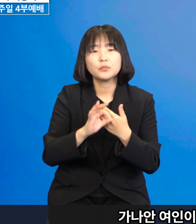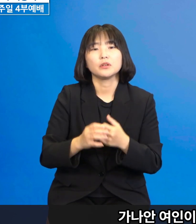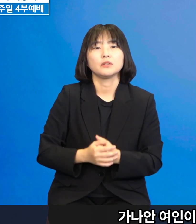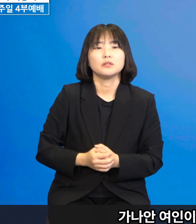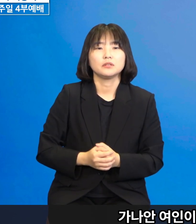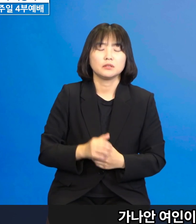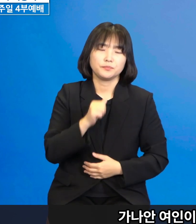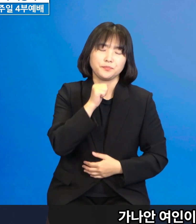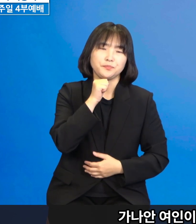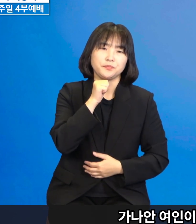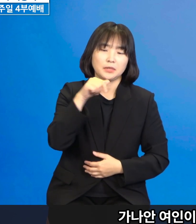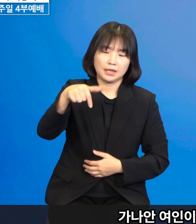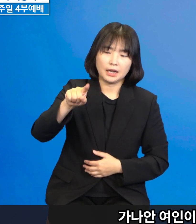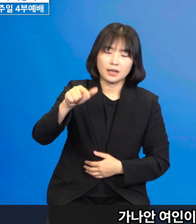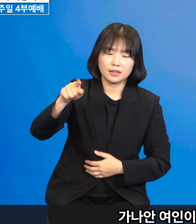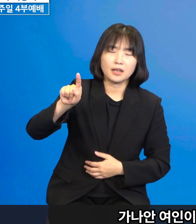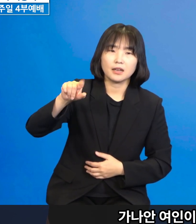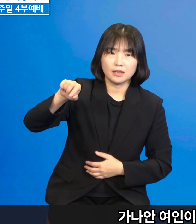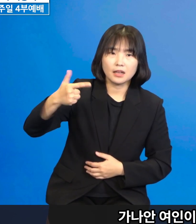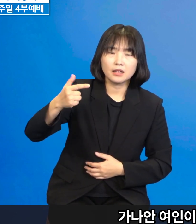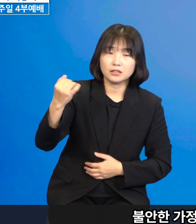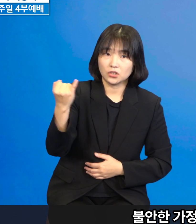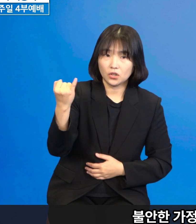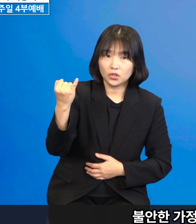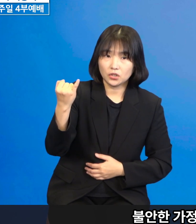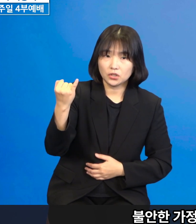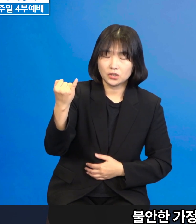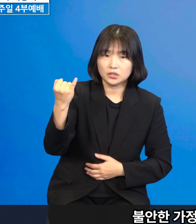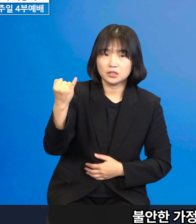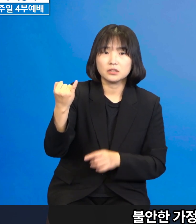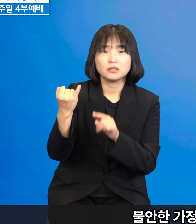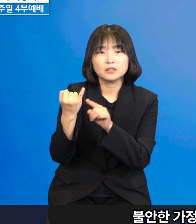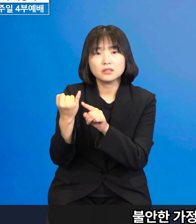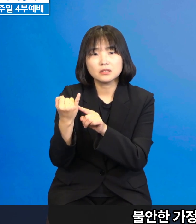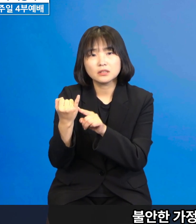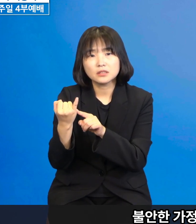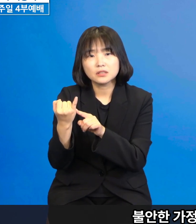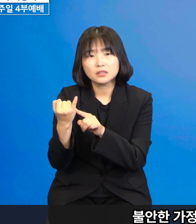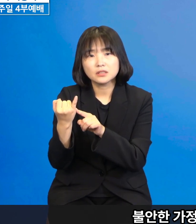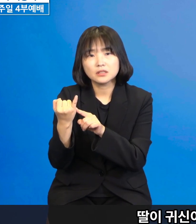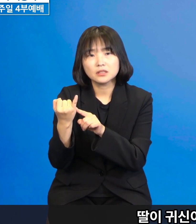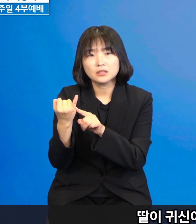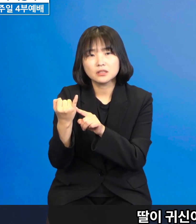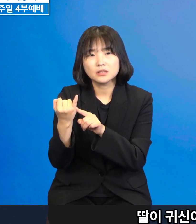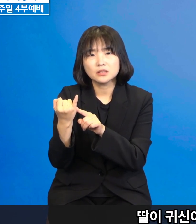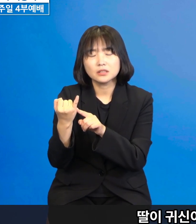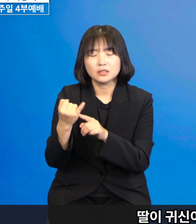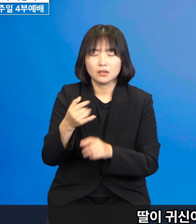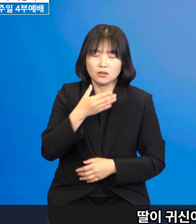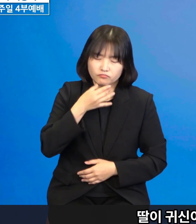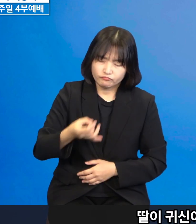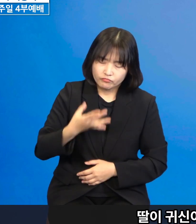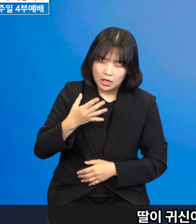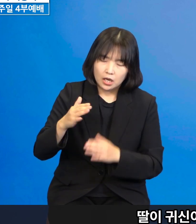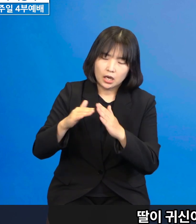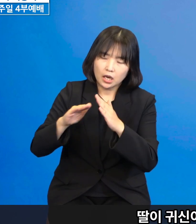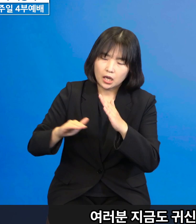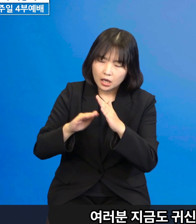이름인데, 가나안 여인이 참으로 절망적이고 불안한 가정사가 있었습니다. 딸이 귀신이 들렸어요.